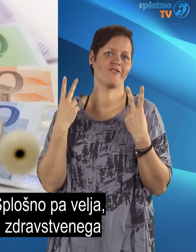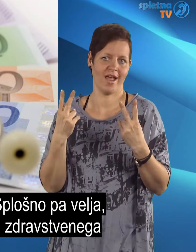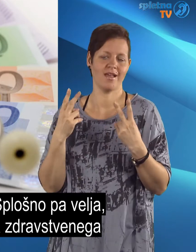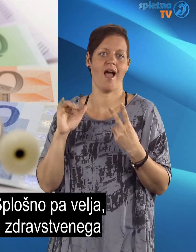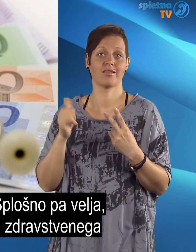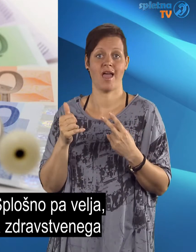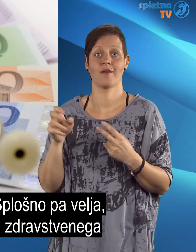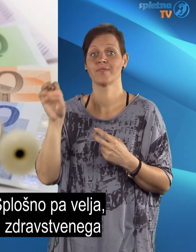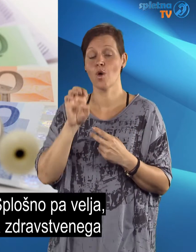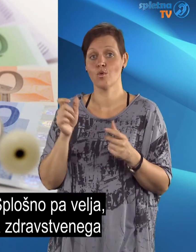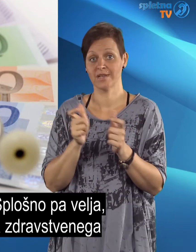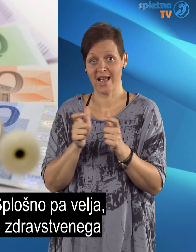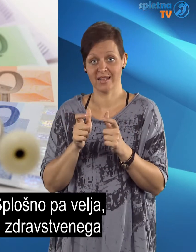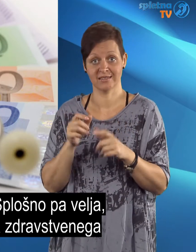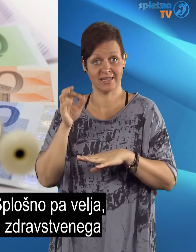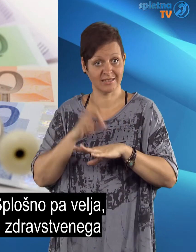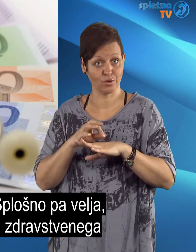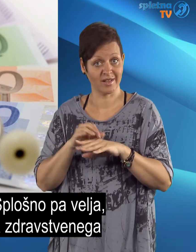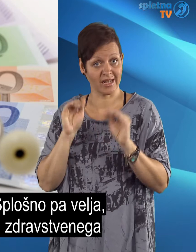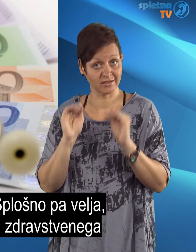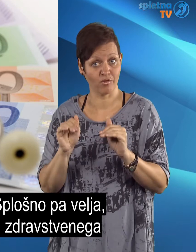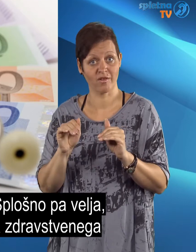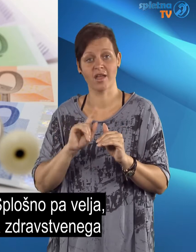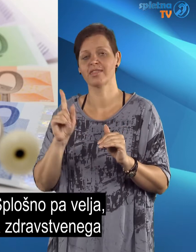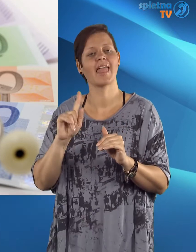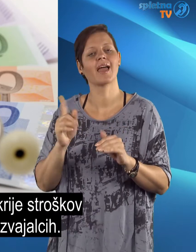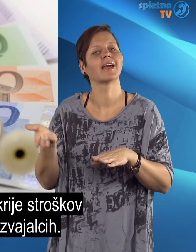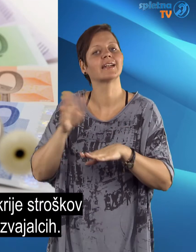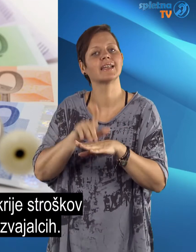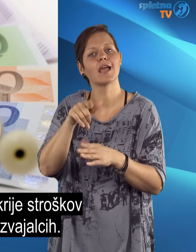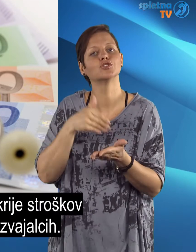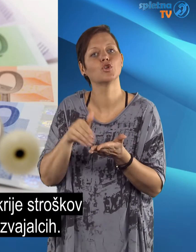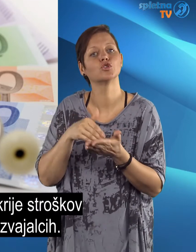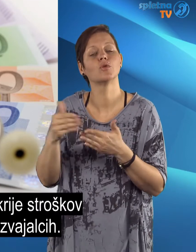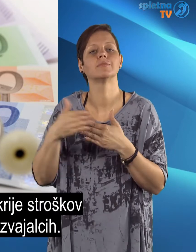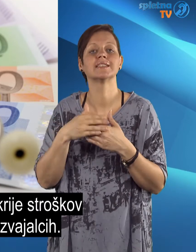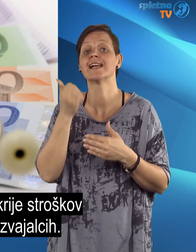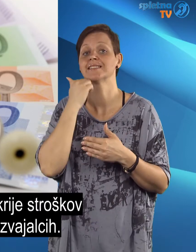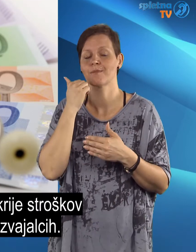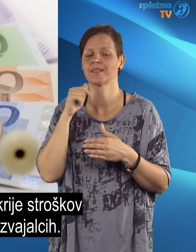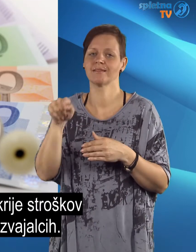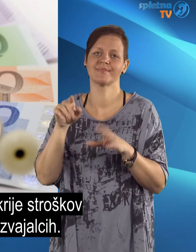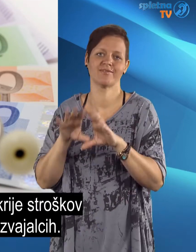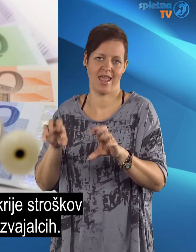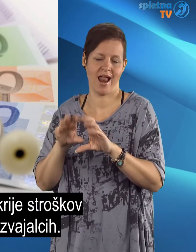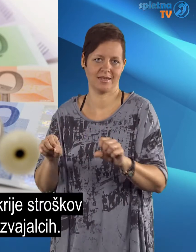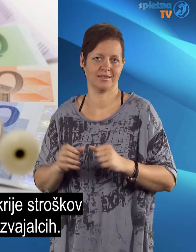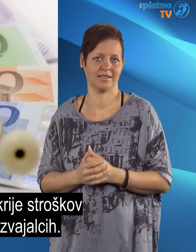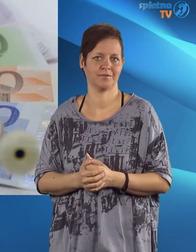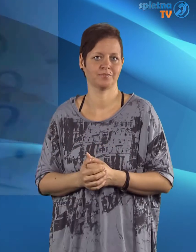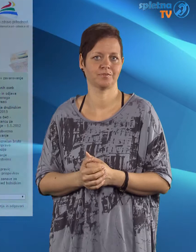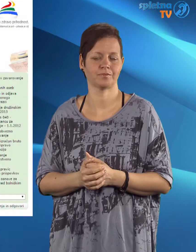Splošno pa velja, da Evropska kartica zdravstvenega zavarovanja ne krije stroškov pri zasebnih izvajalcih.